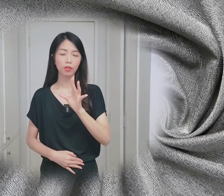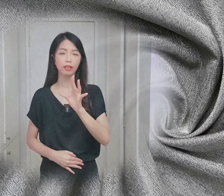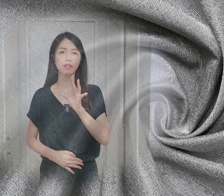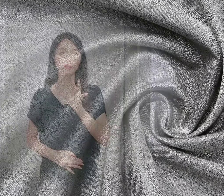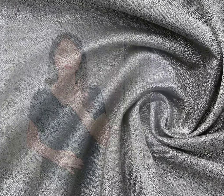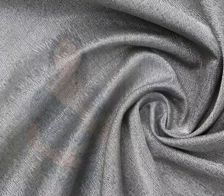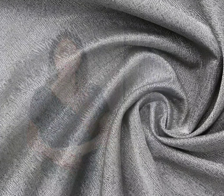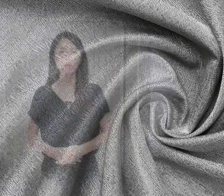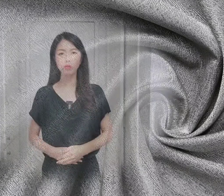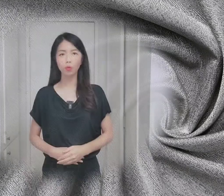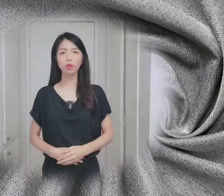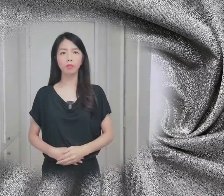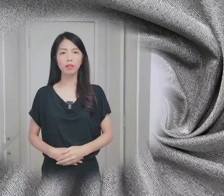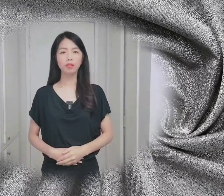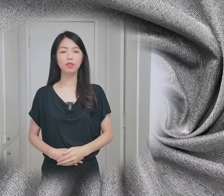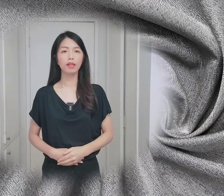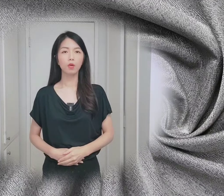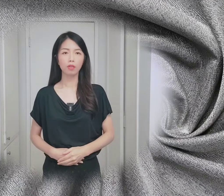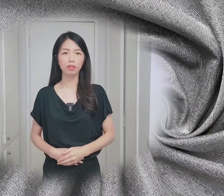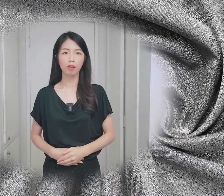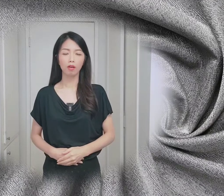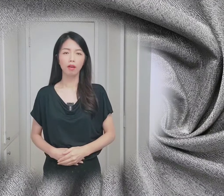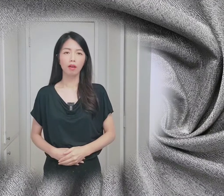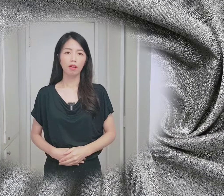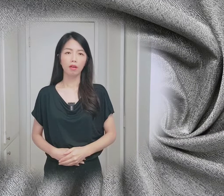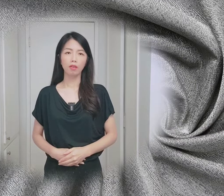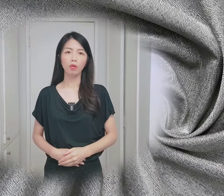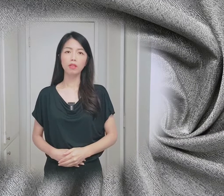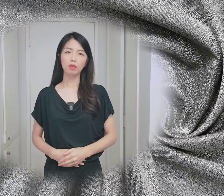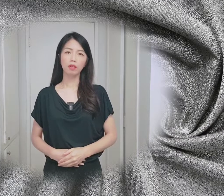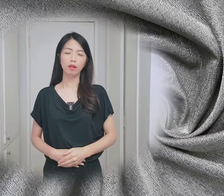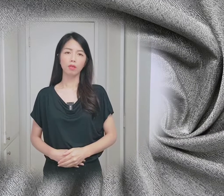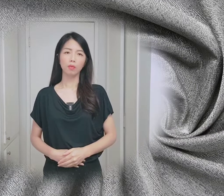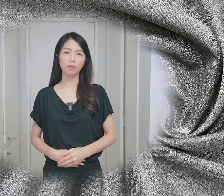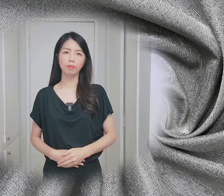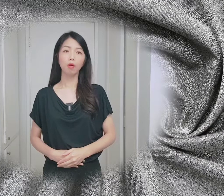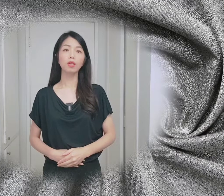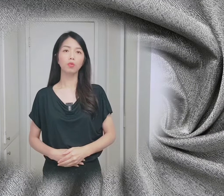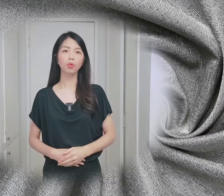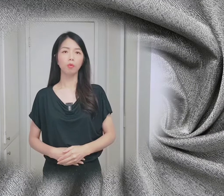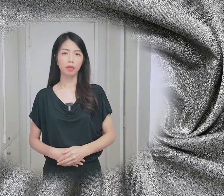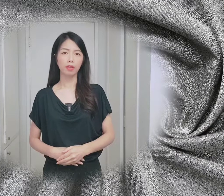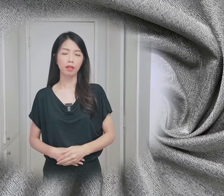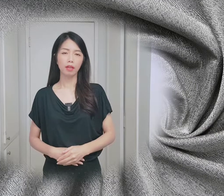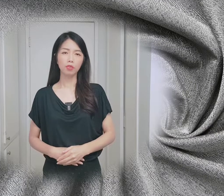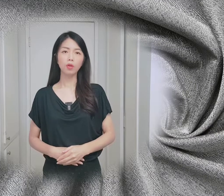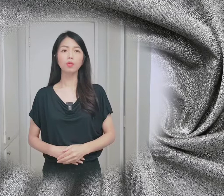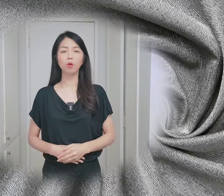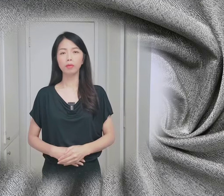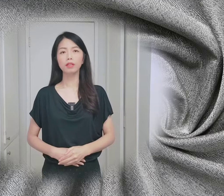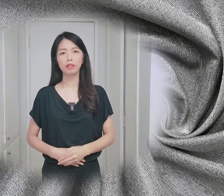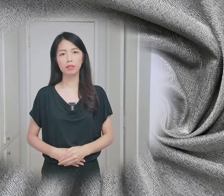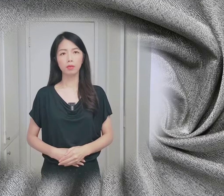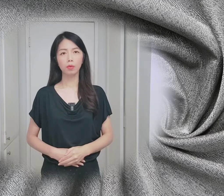뭐뭐뿐 같은 뜻입니다. 머리 둘 곳 없는 주께서 오셔서 여기서는 머리 둘 곳 없는, 쉴